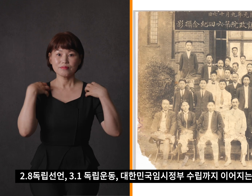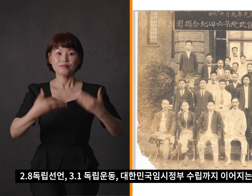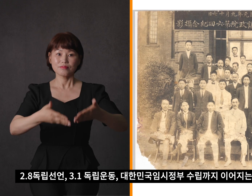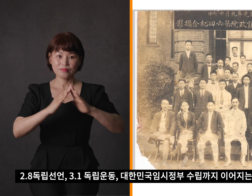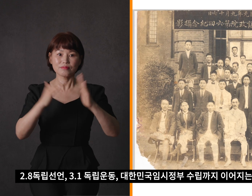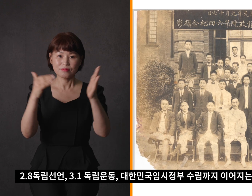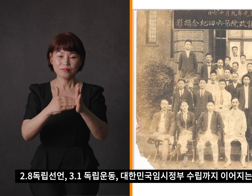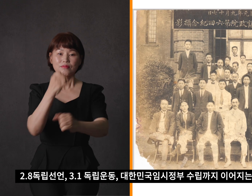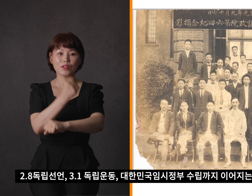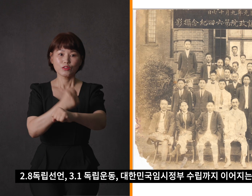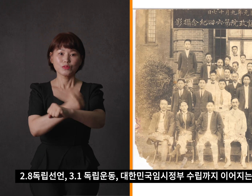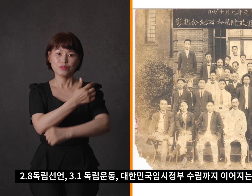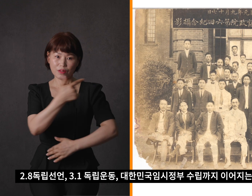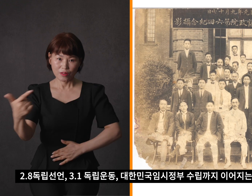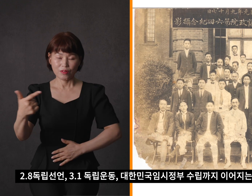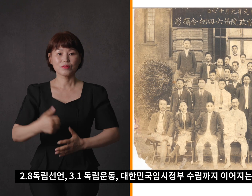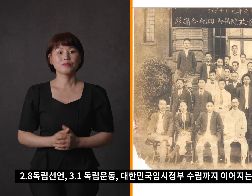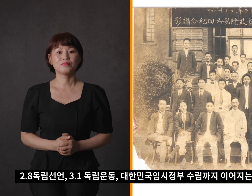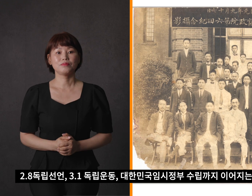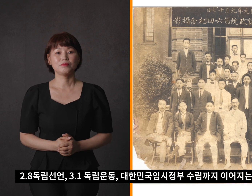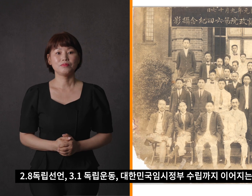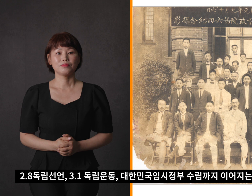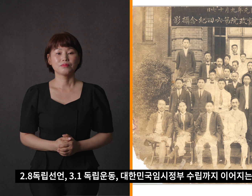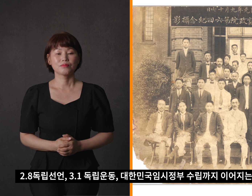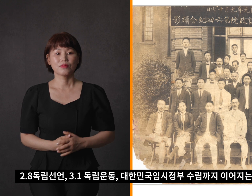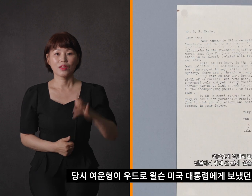임시정부 수립까지 이어지는 기폭제가 되었습니다.